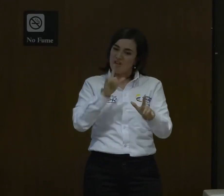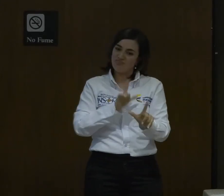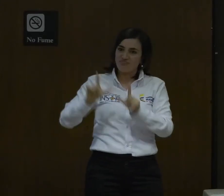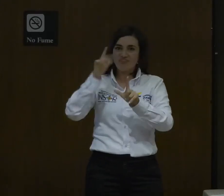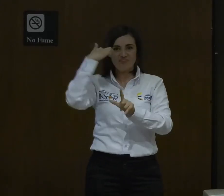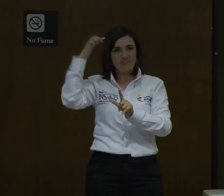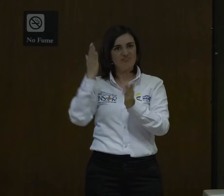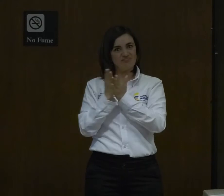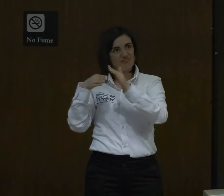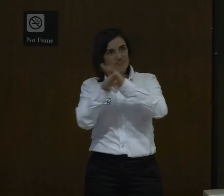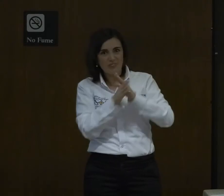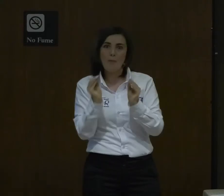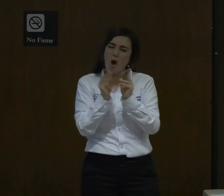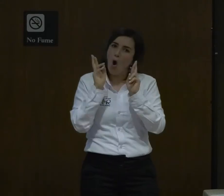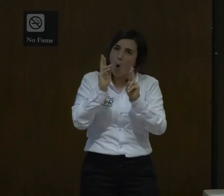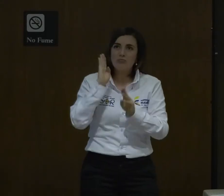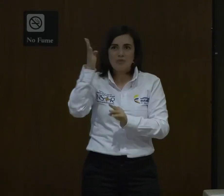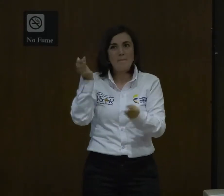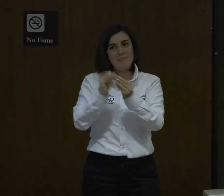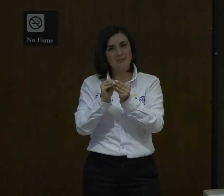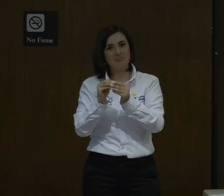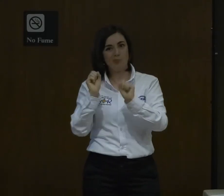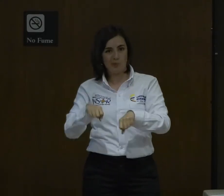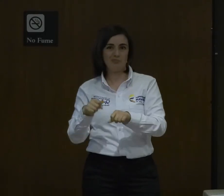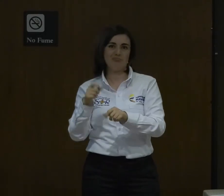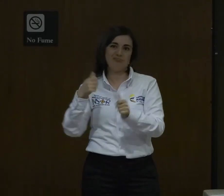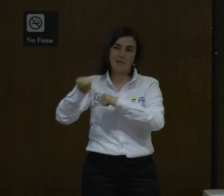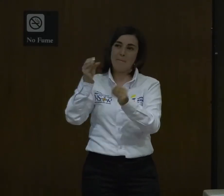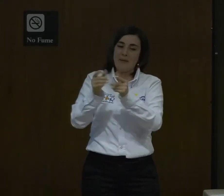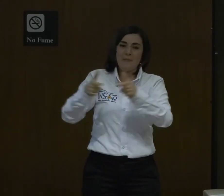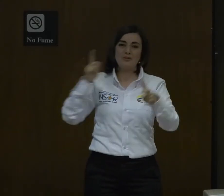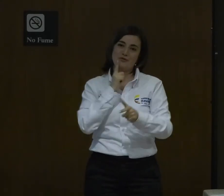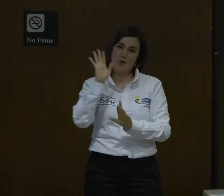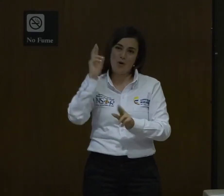sigan teniendo más acceso a la educación superior.